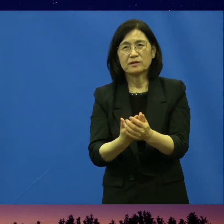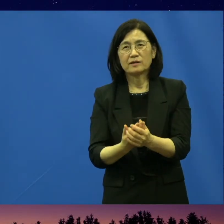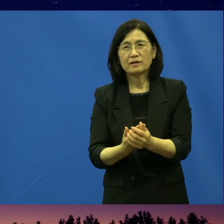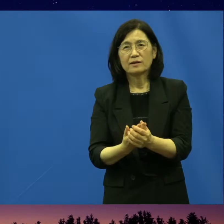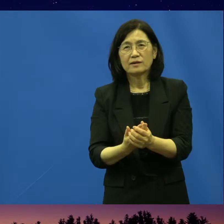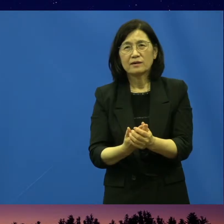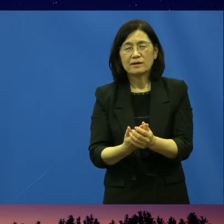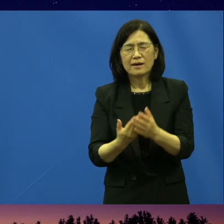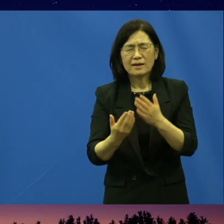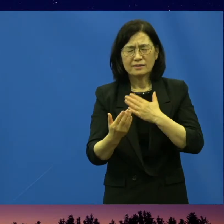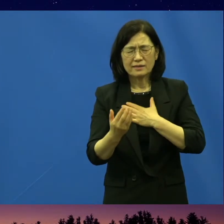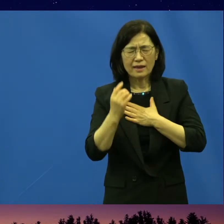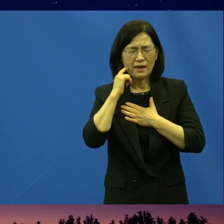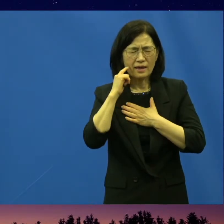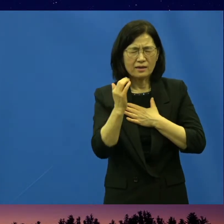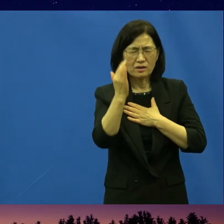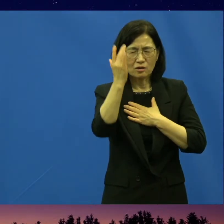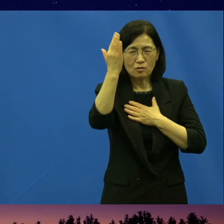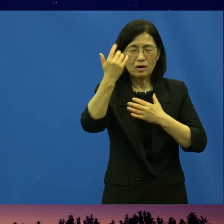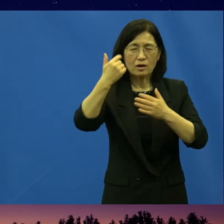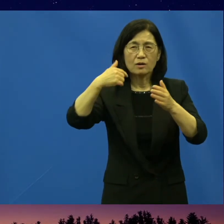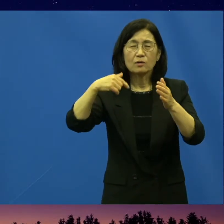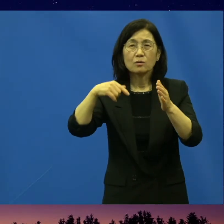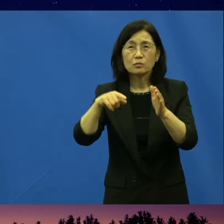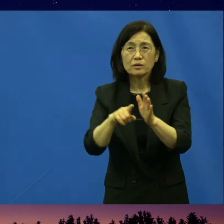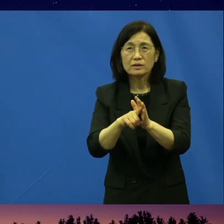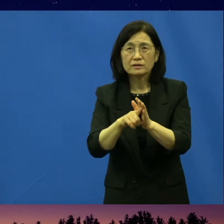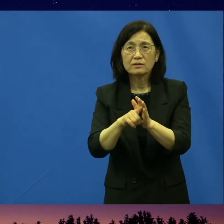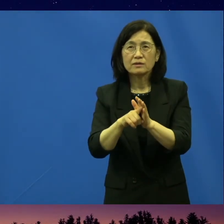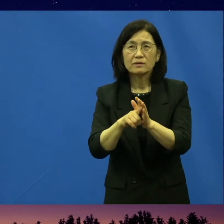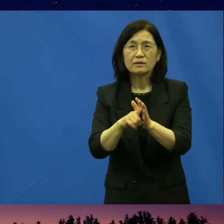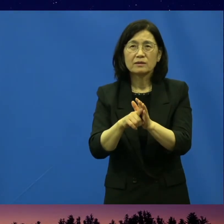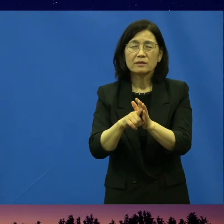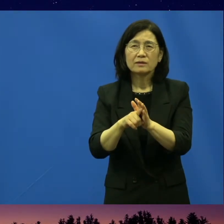내가 내 영광을 위하여 창조한 자를 오게 하고